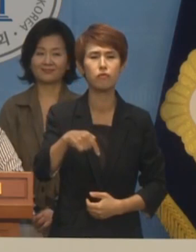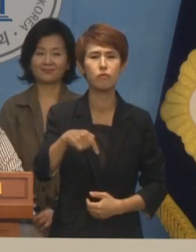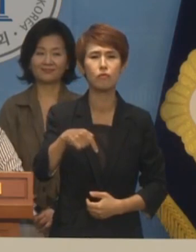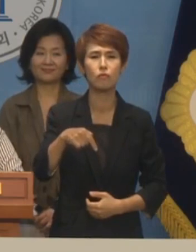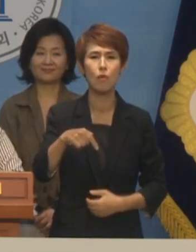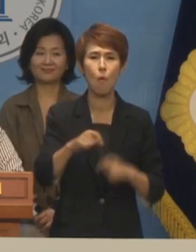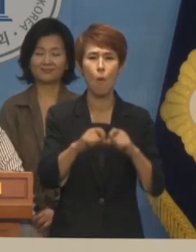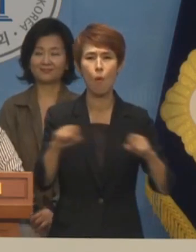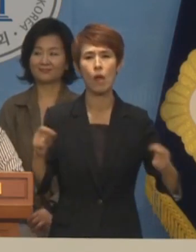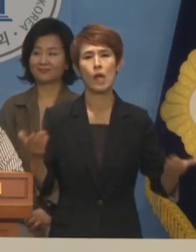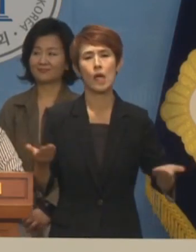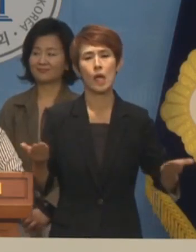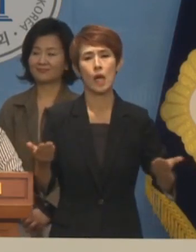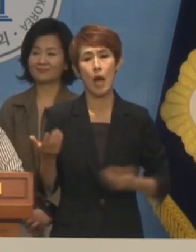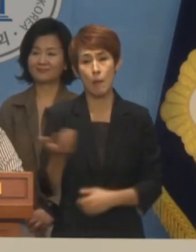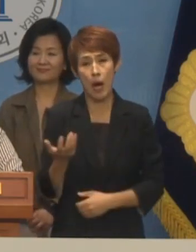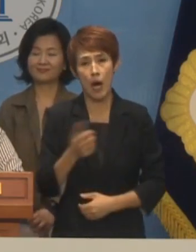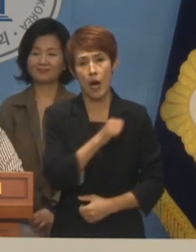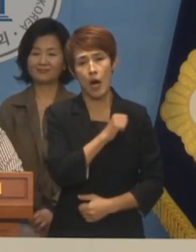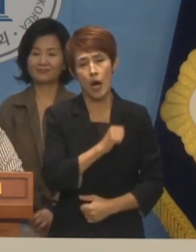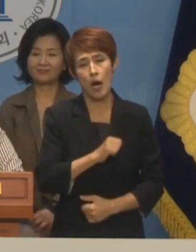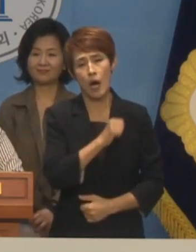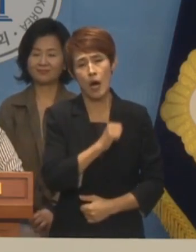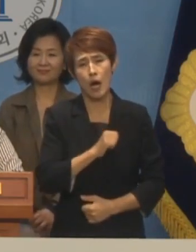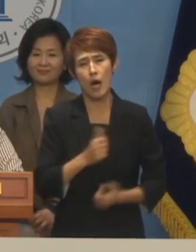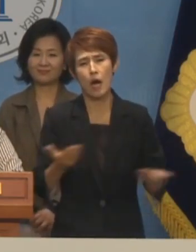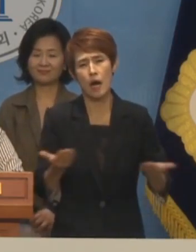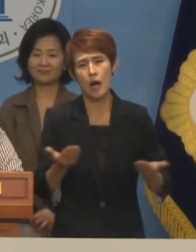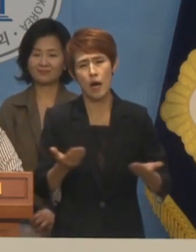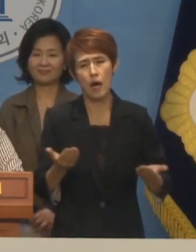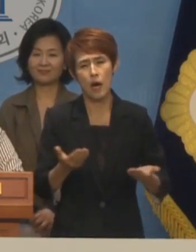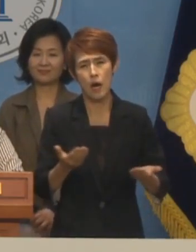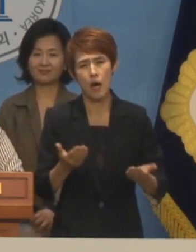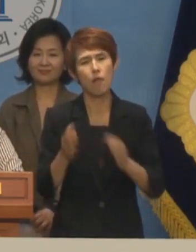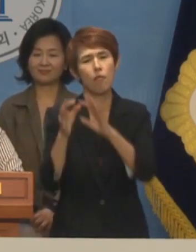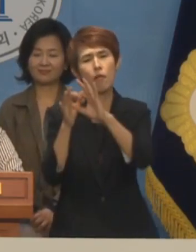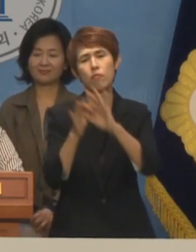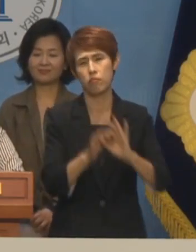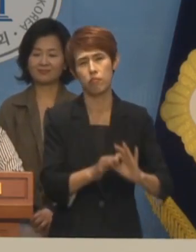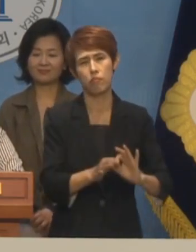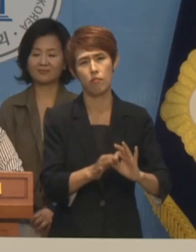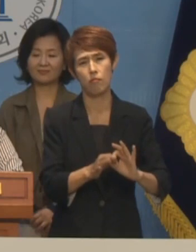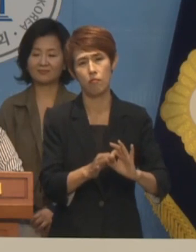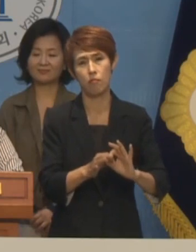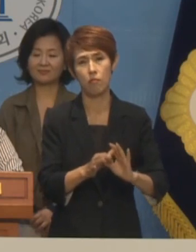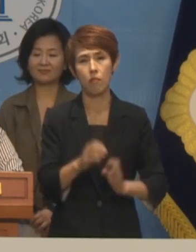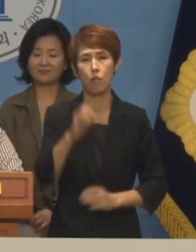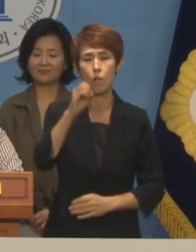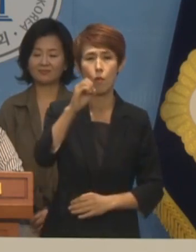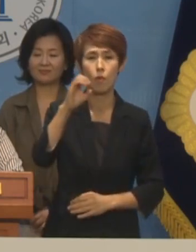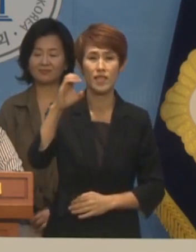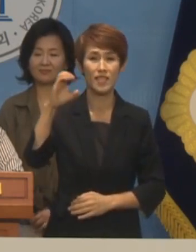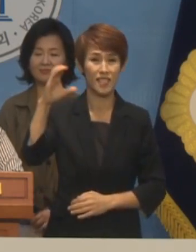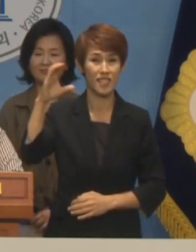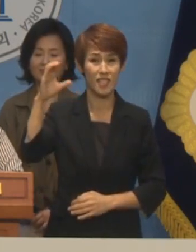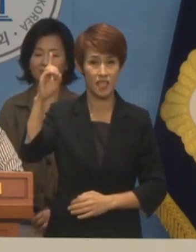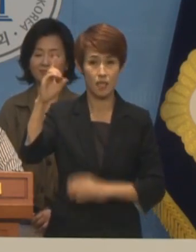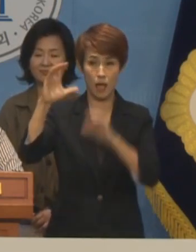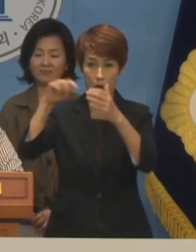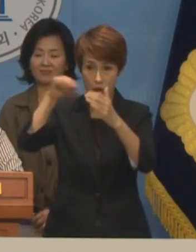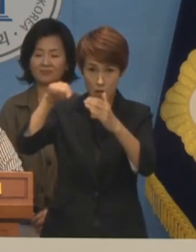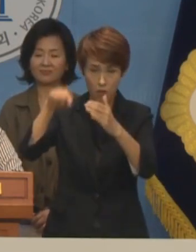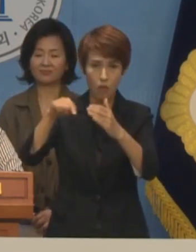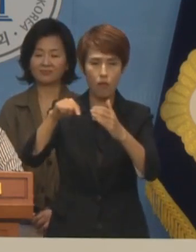장기간 노동, 아파도 참고 일하는 잘못된 관행을 벗어나지 못한 채 OECD 회원국 중